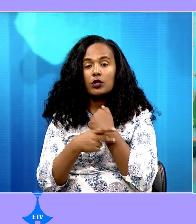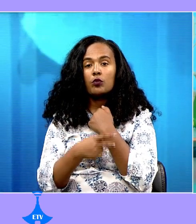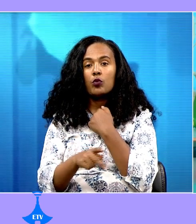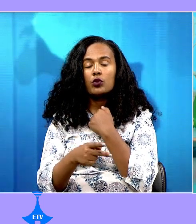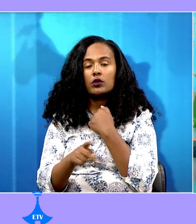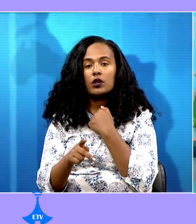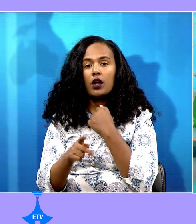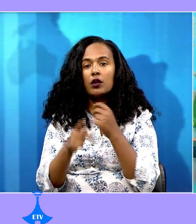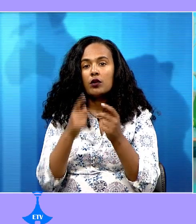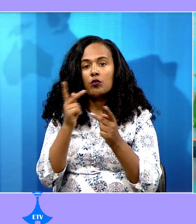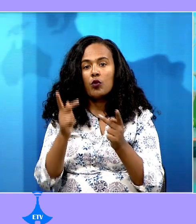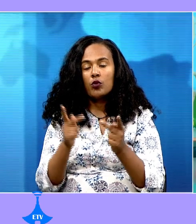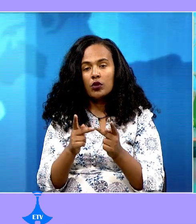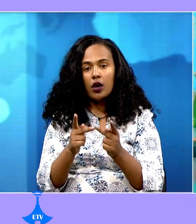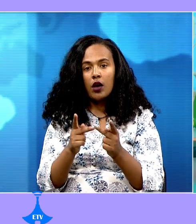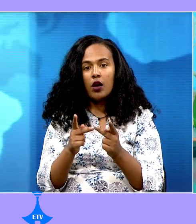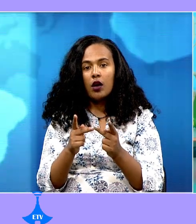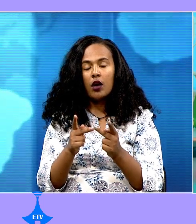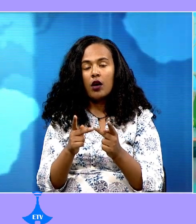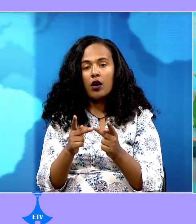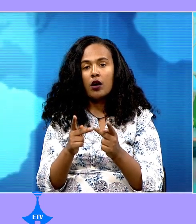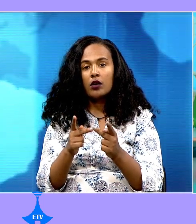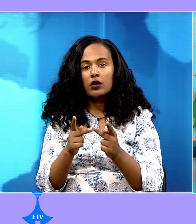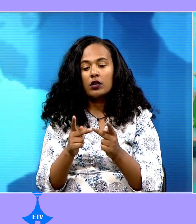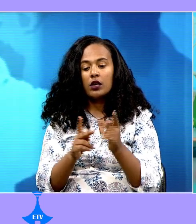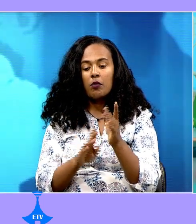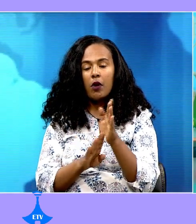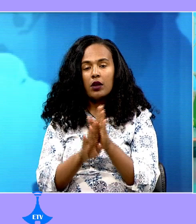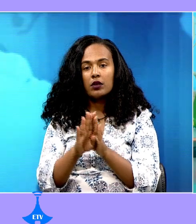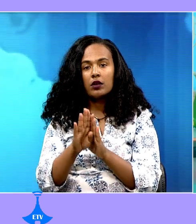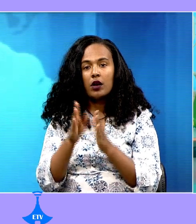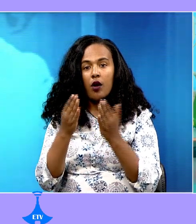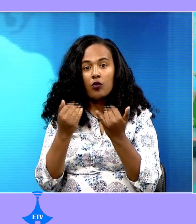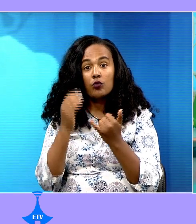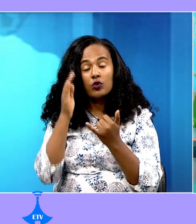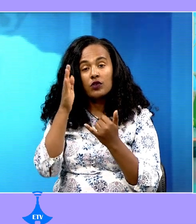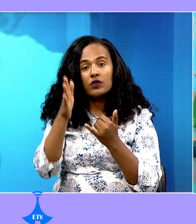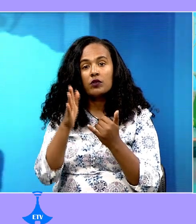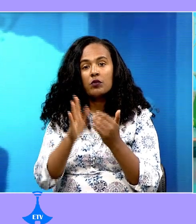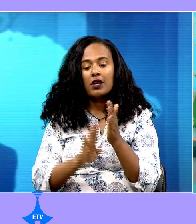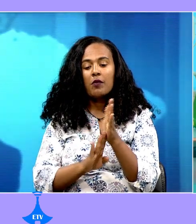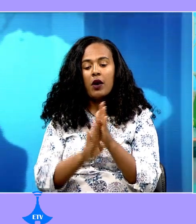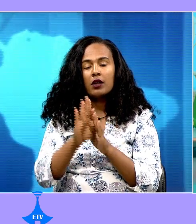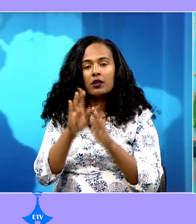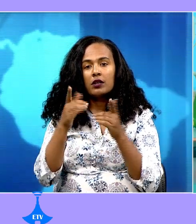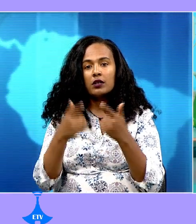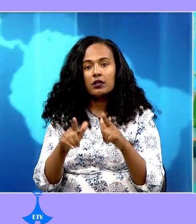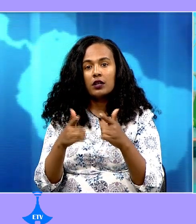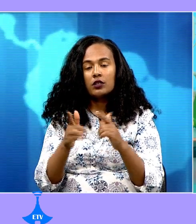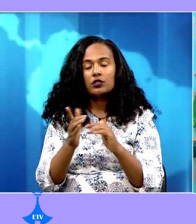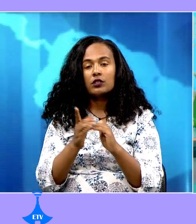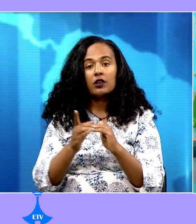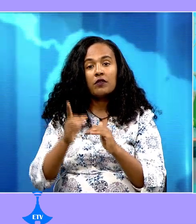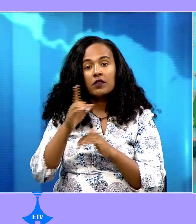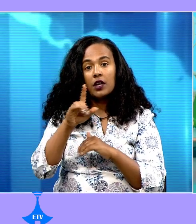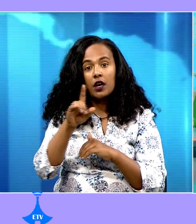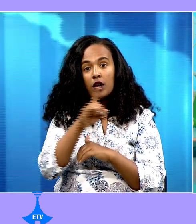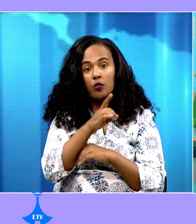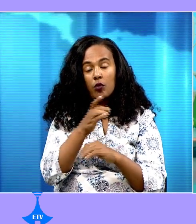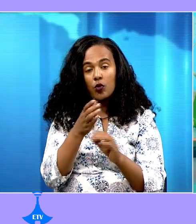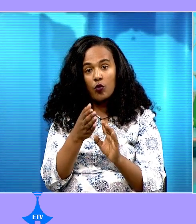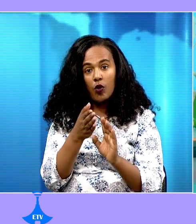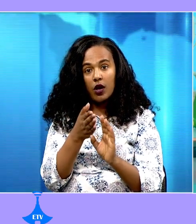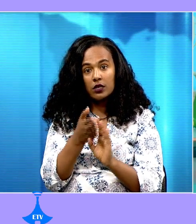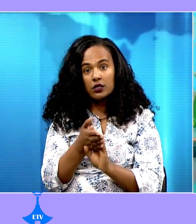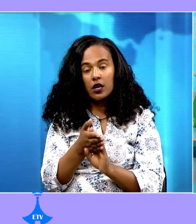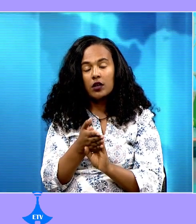ቦታ፣ ወደፊት ደግሞ የማደግ አሁንም ወደፊትም የማደግ እድላችን እጅግ ከፍተኛ ከመሆኑ አንጻር፣ ፖቴንሻላችን